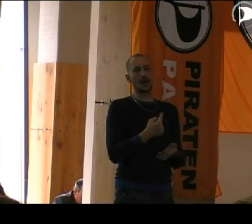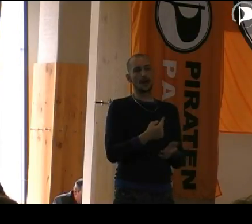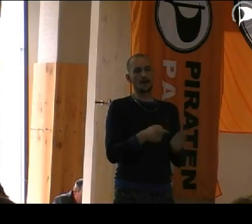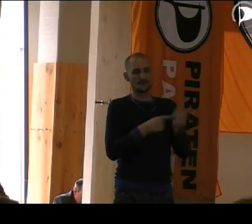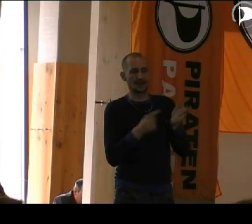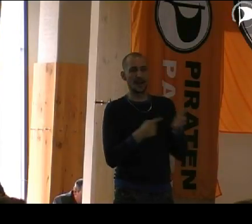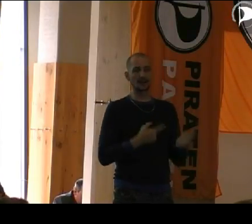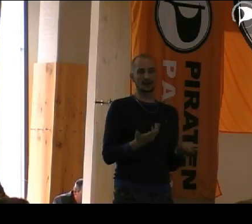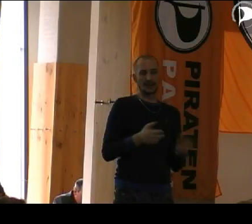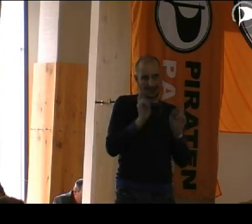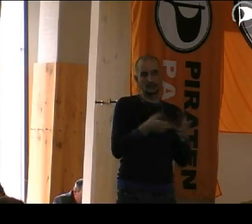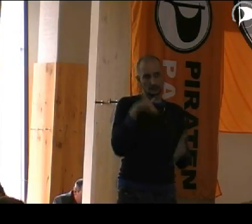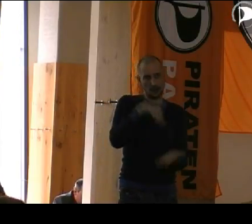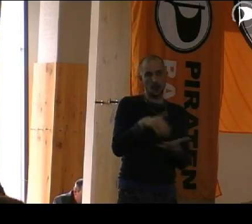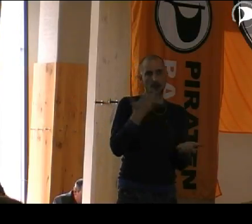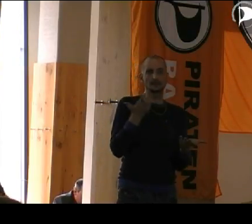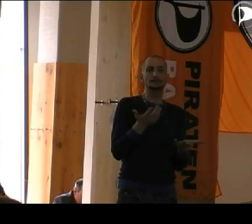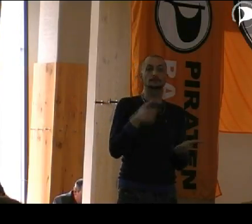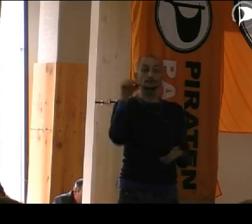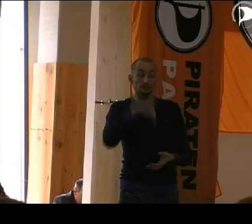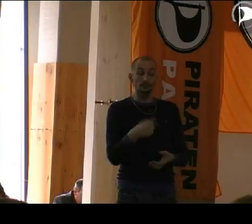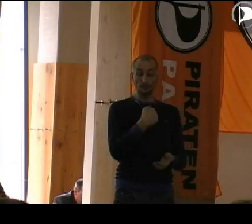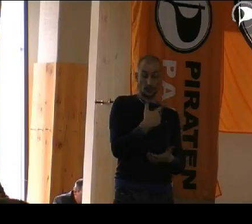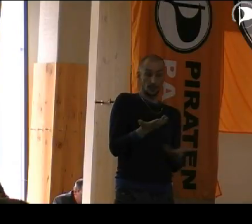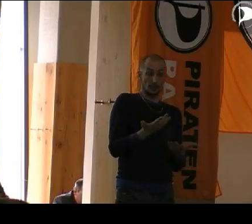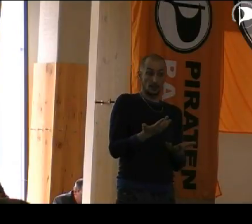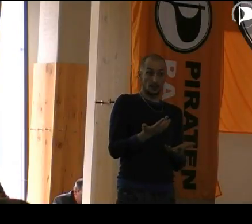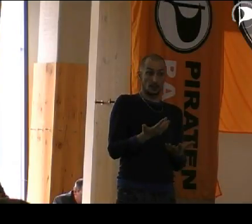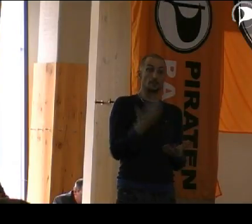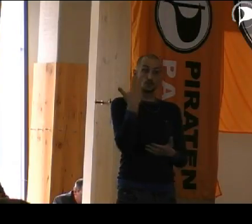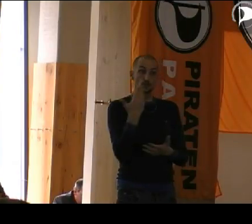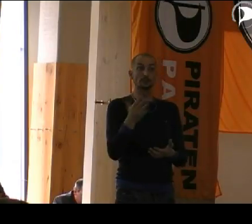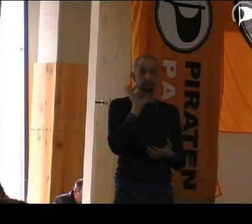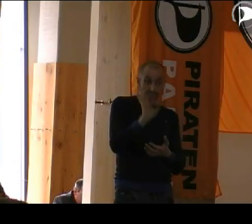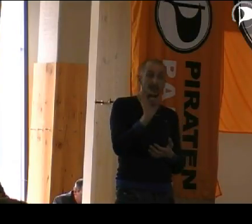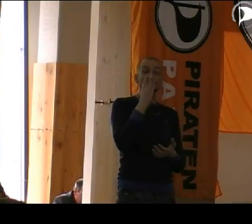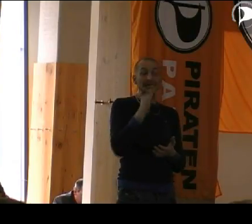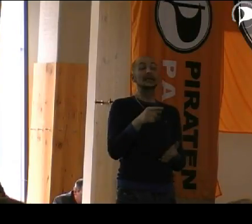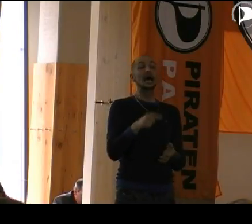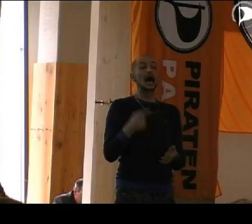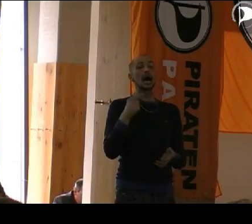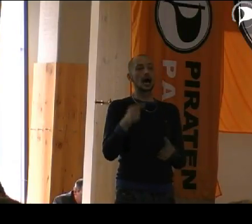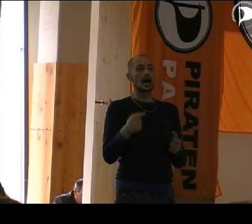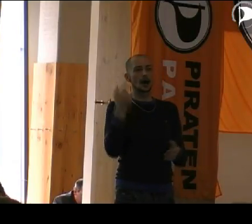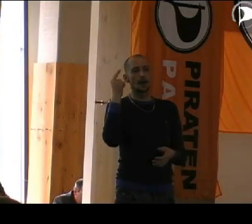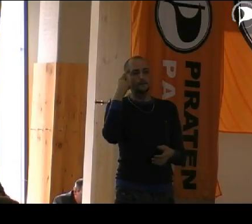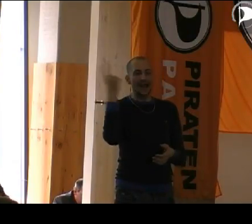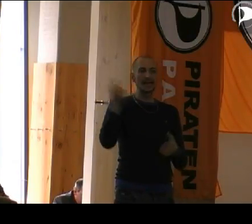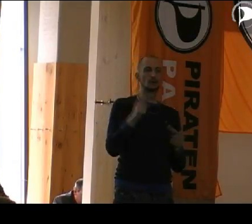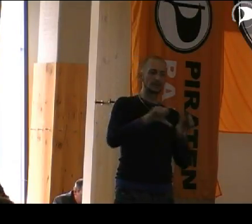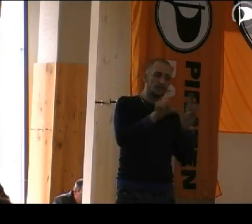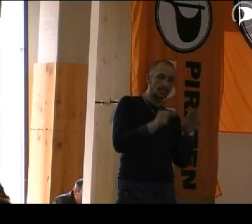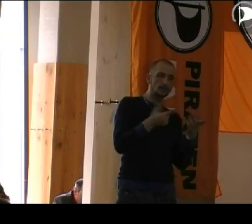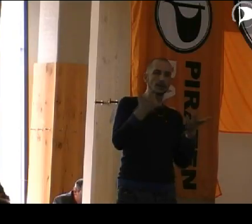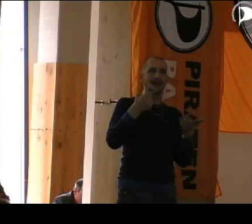darauf hinweisen und ich würde es wirklich begrüßte auch wenn das meinungsbild relativ klar dass wir eine